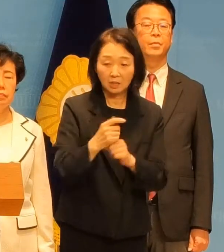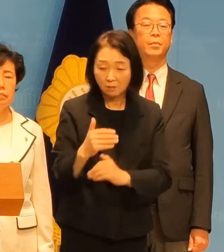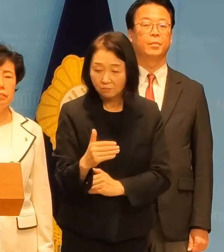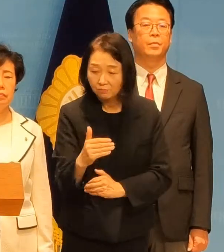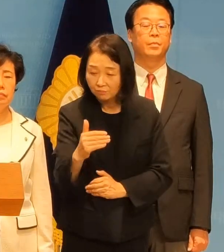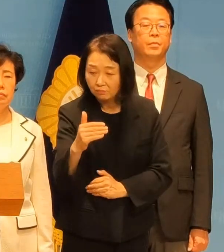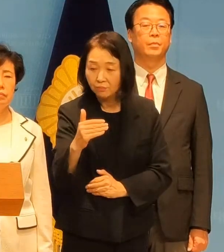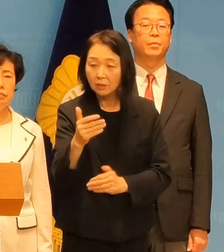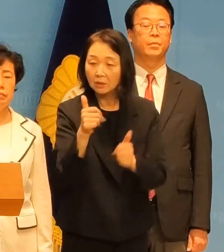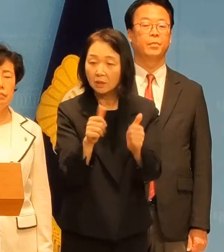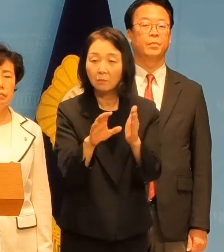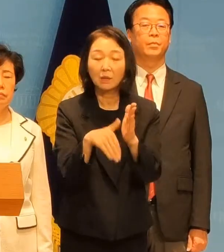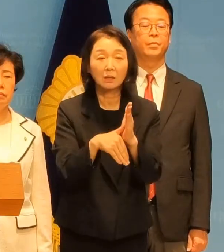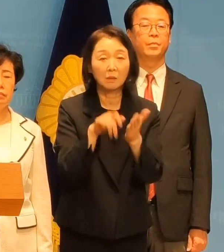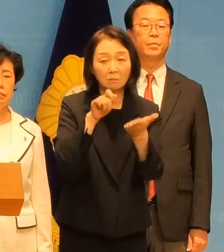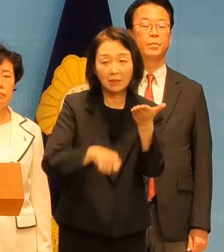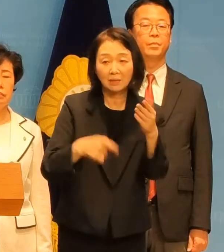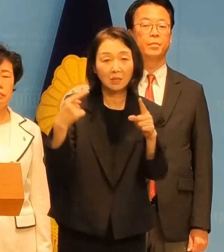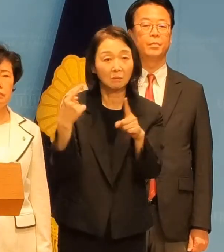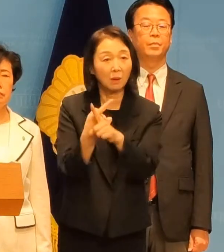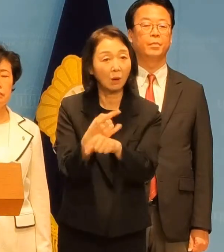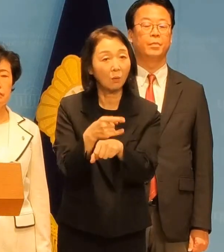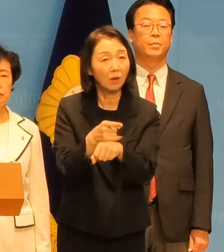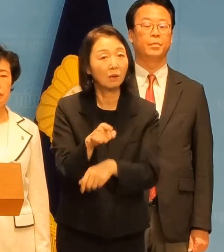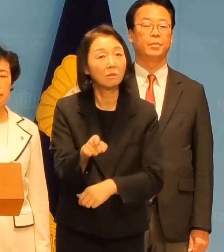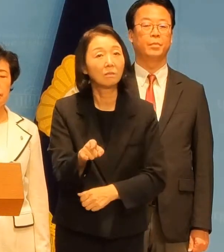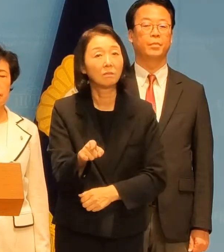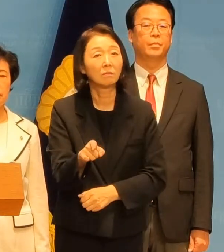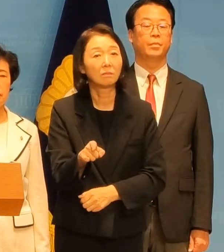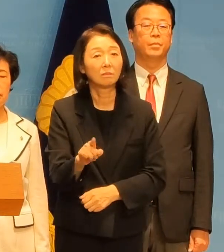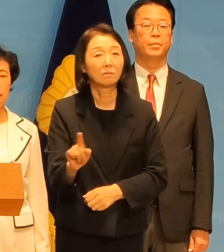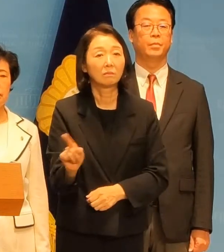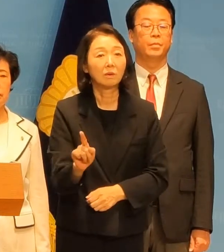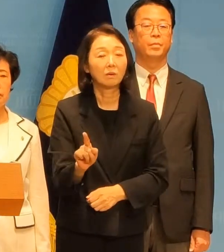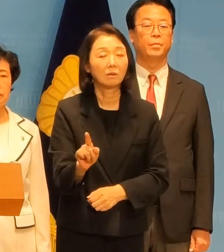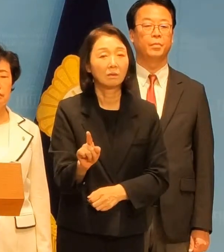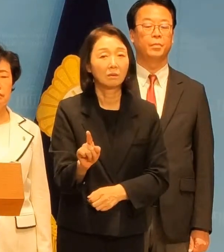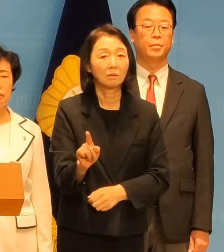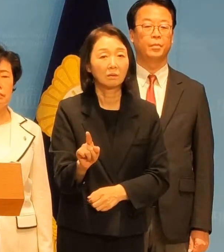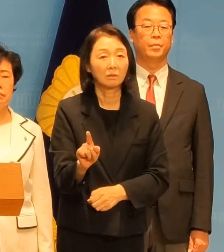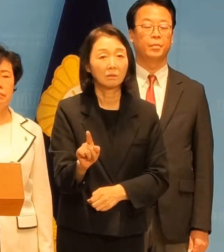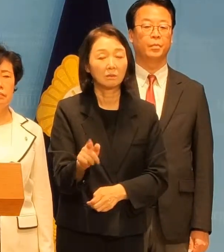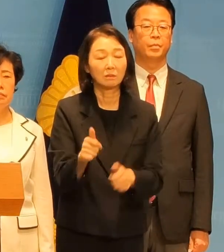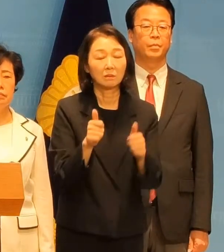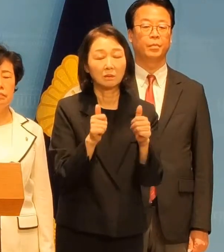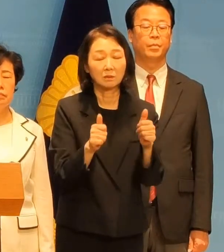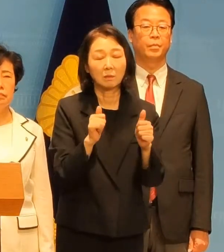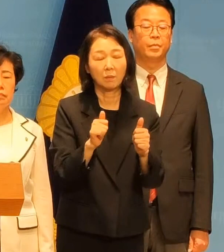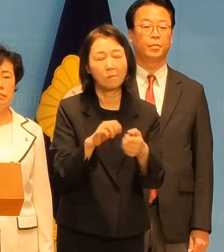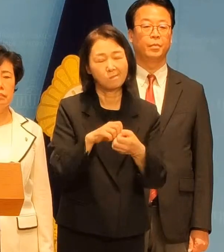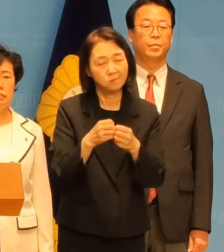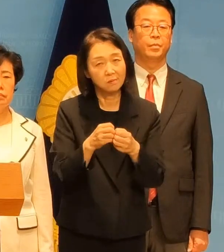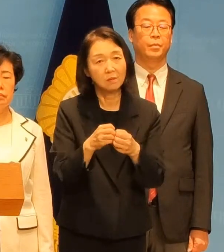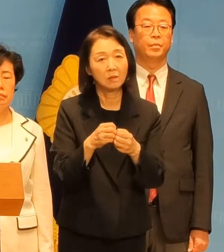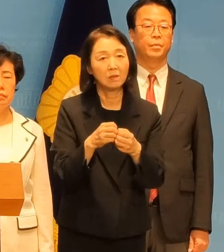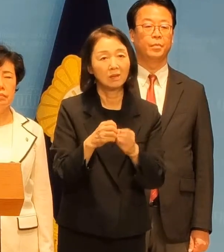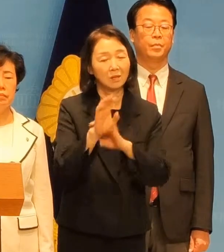있는 재판의 판사까지 바꾸겠다는 것, 이것은 명백히 재판농단